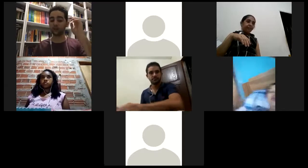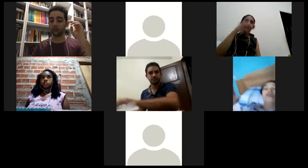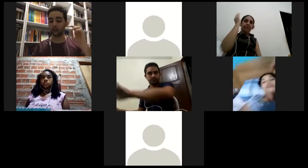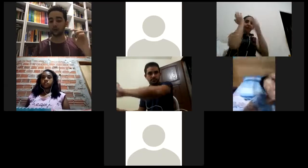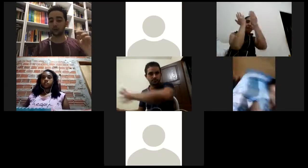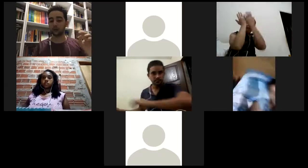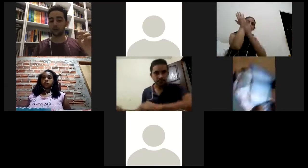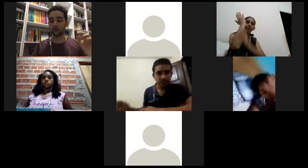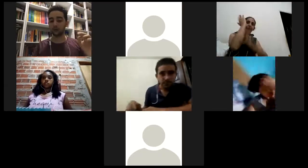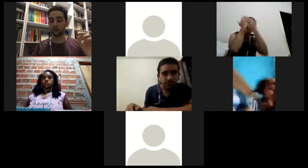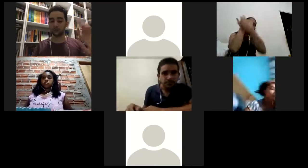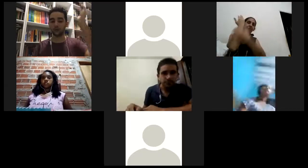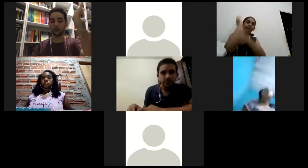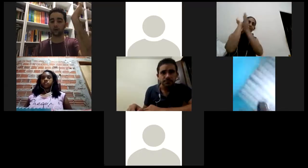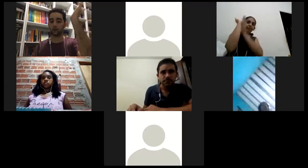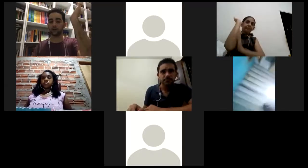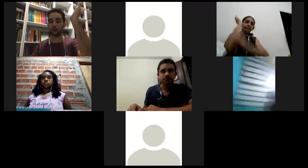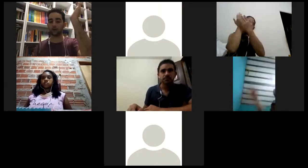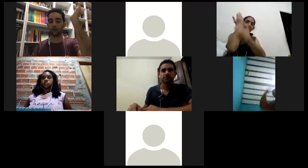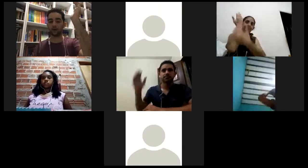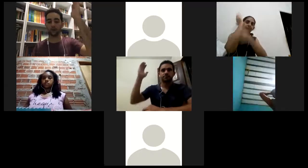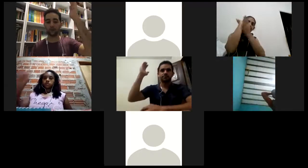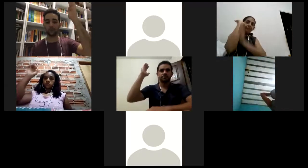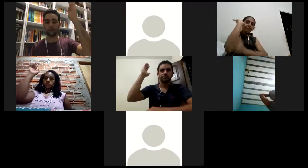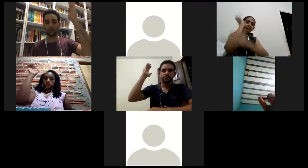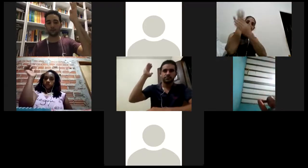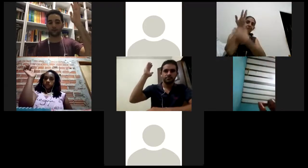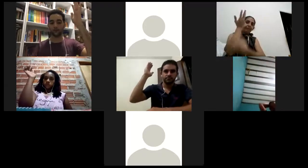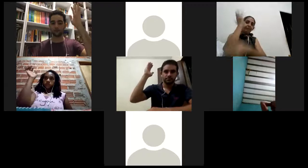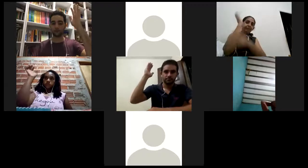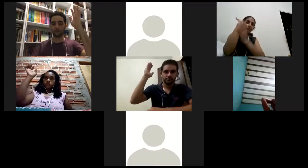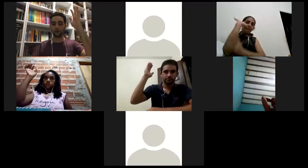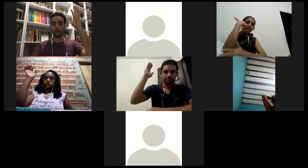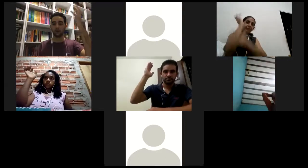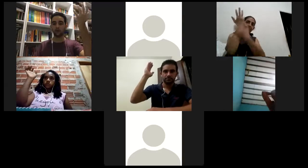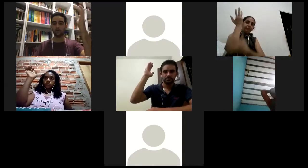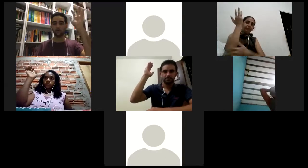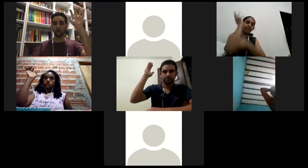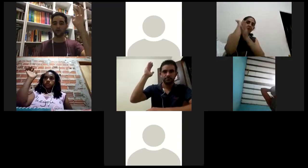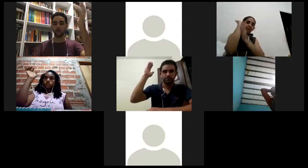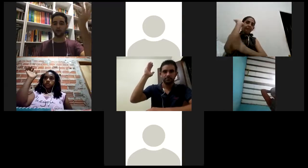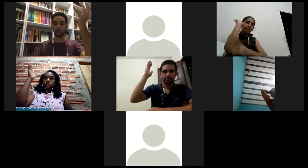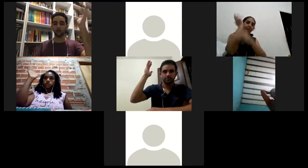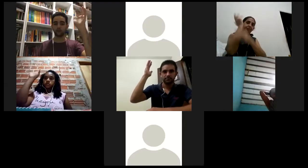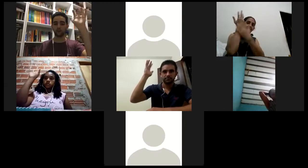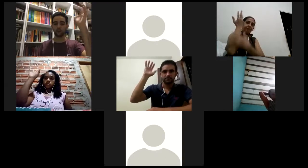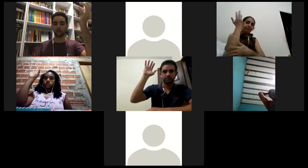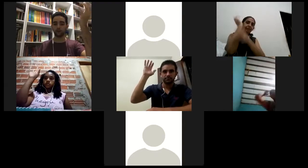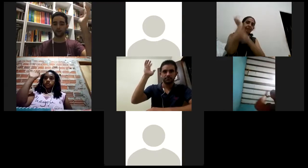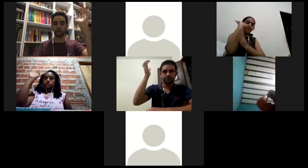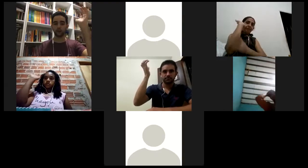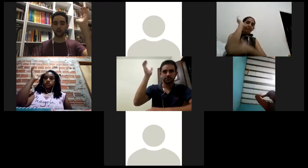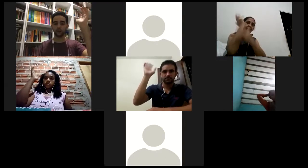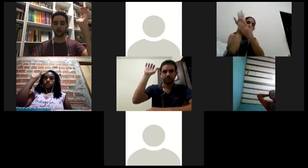Abacaxi. Você vai colocar o braço em pé, reto, rodando assim, como se fosse a coroa